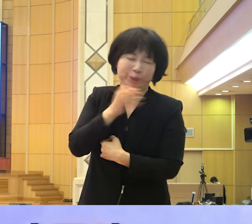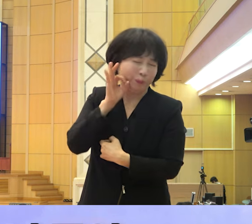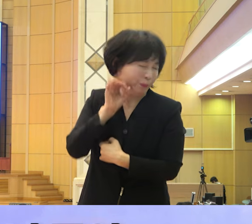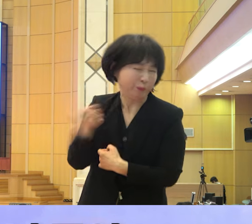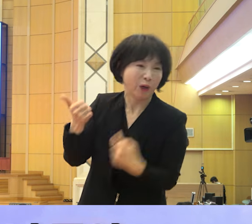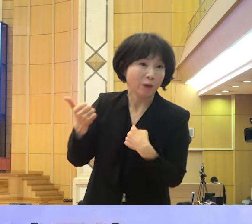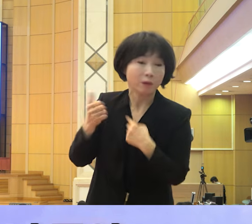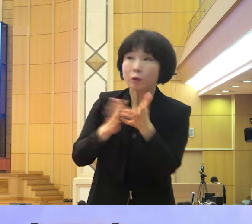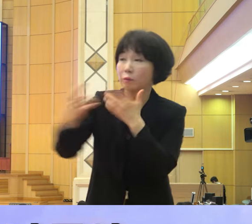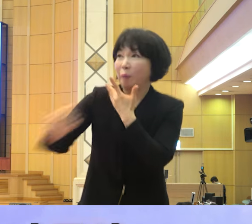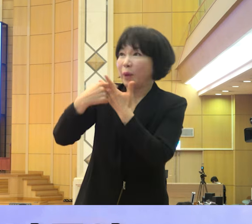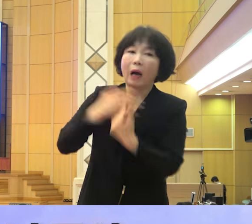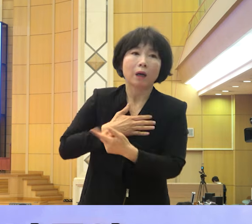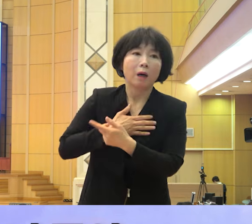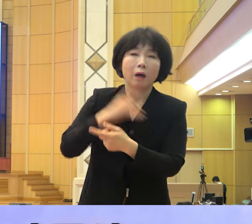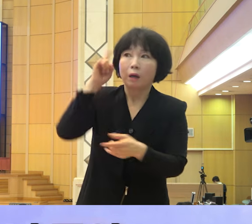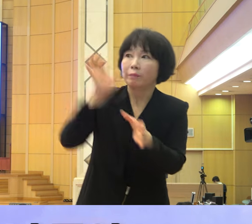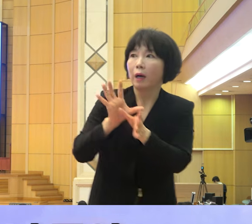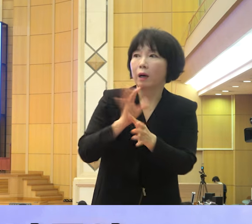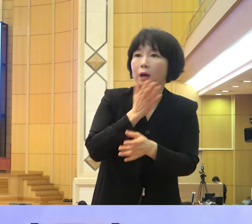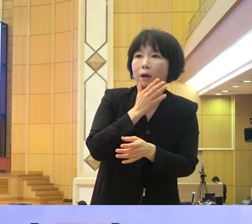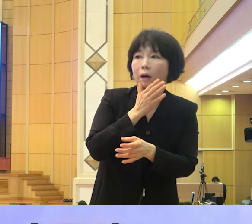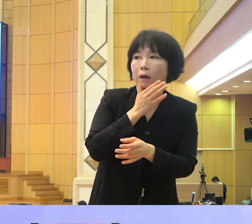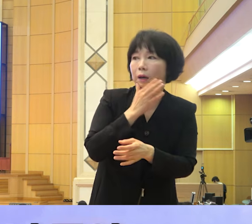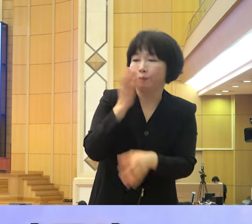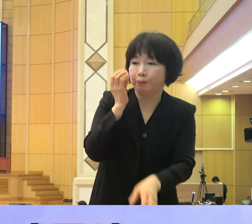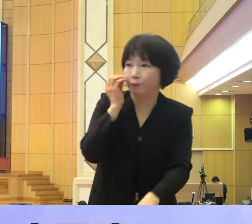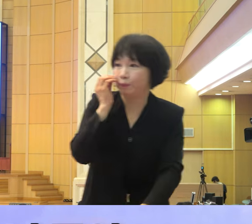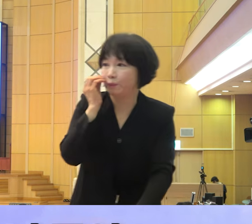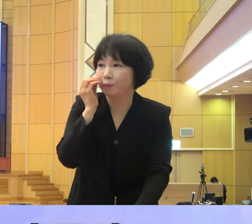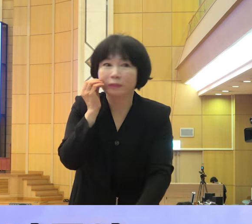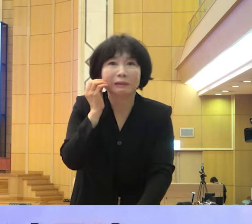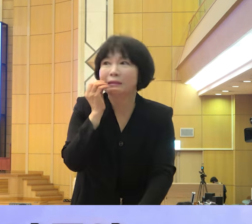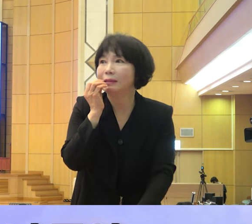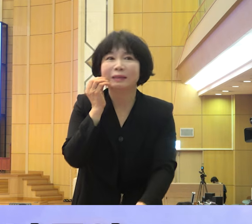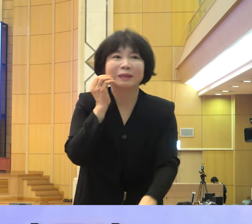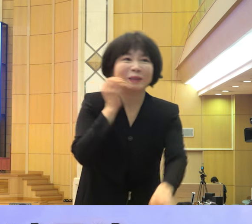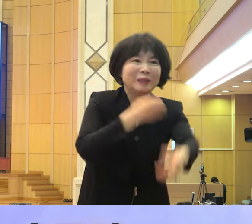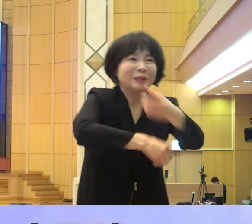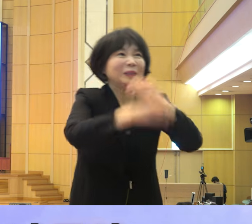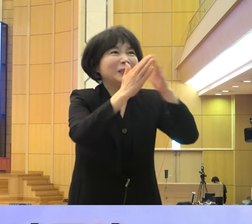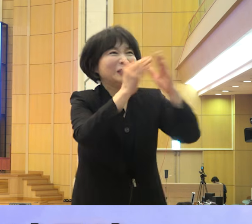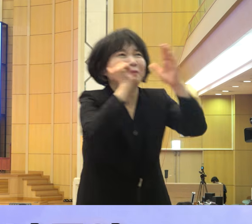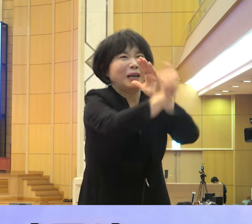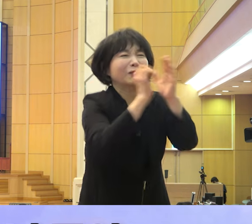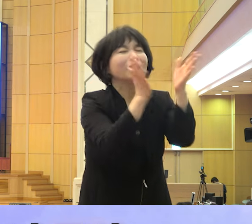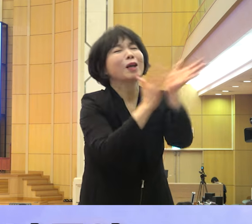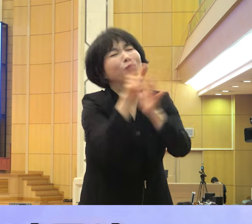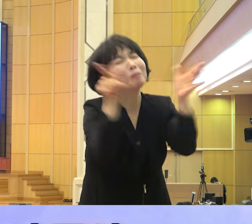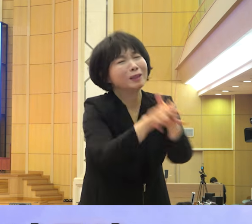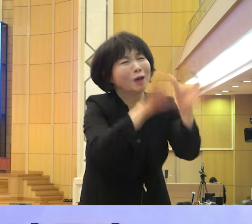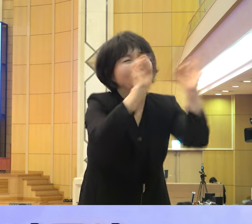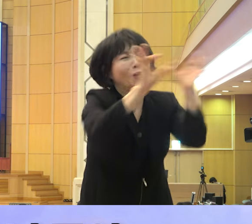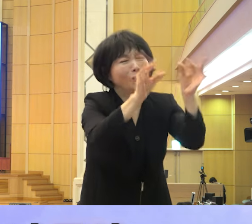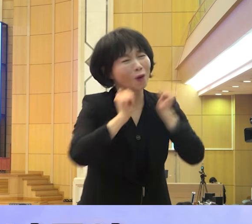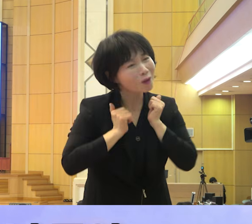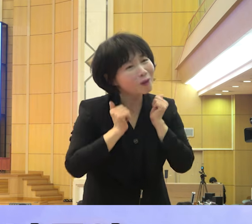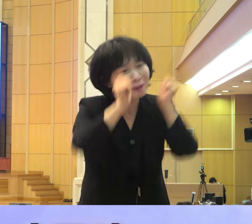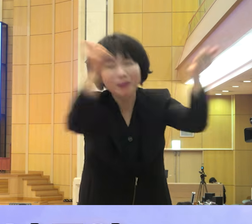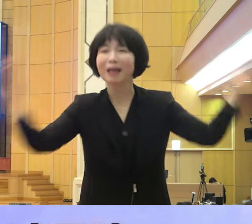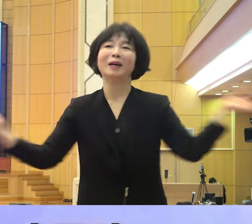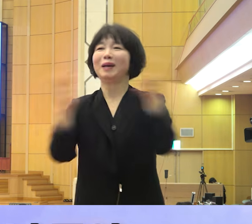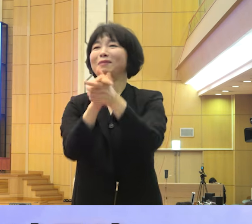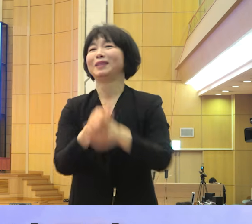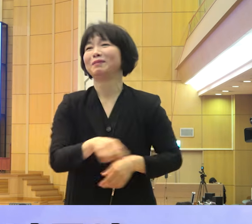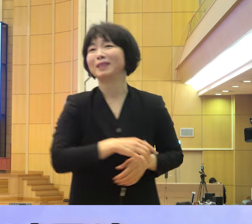중에 많은 사마리아 사람들이 예수를 믿는지라. 할렐루야.